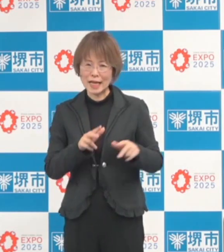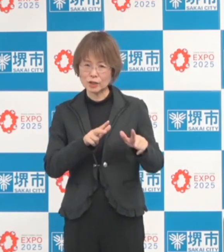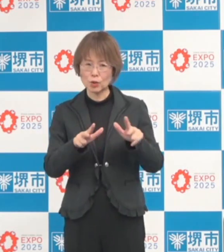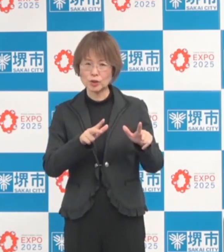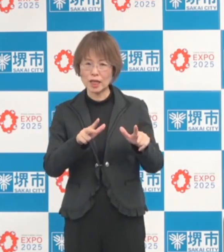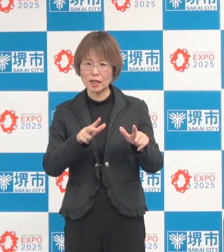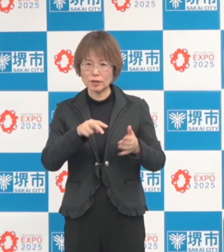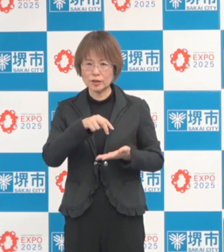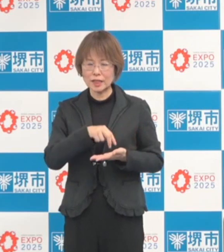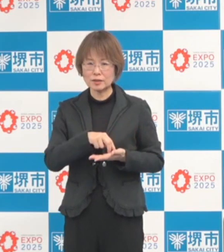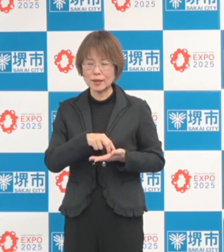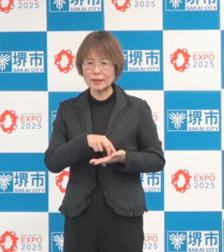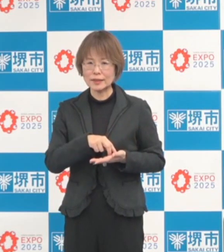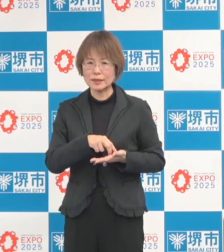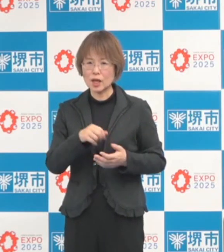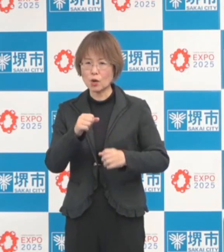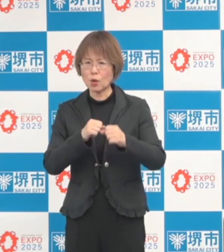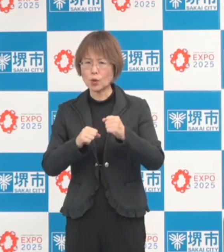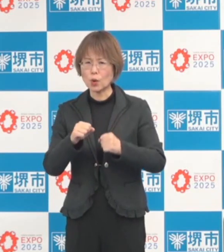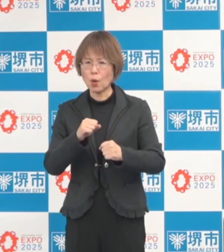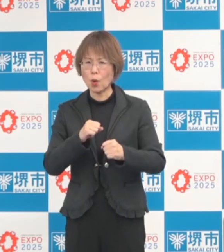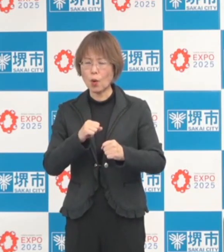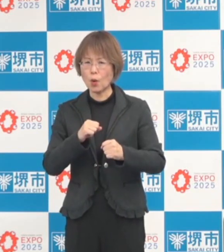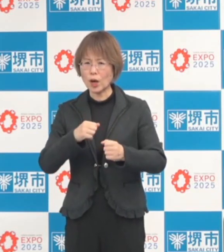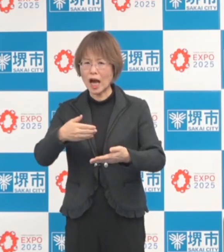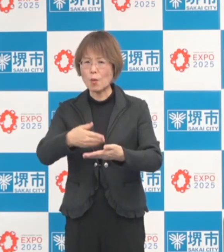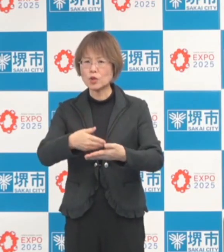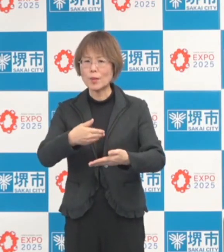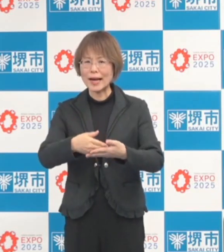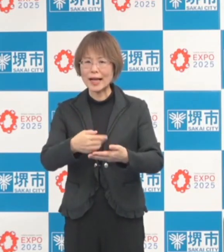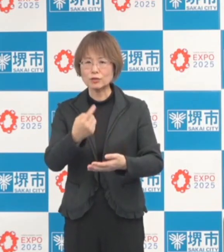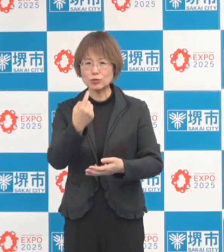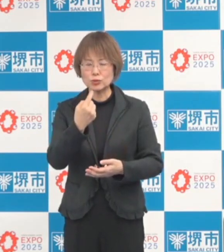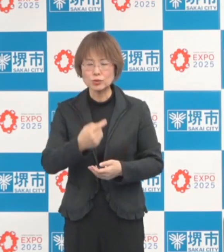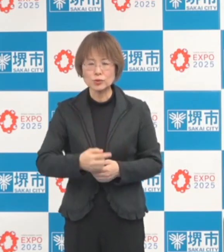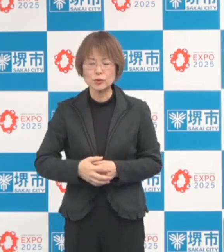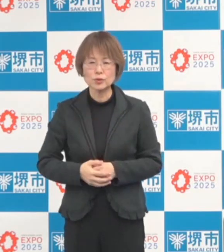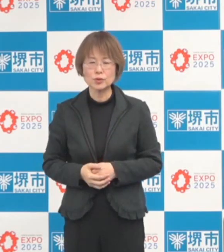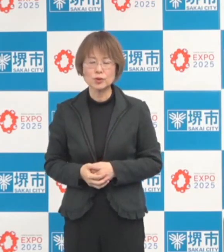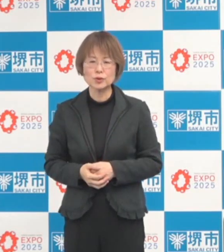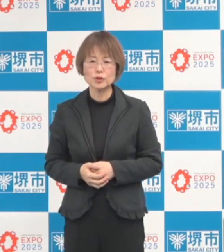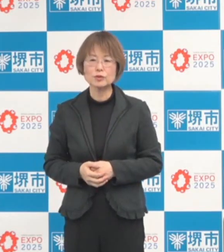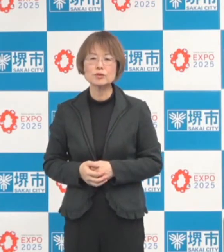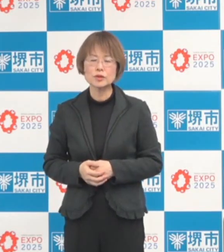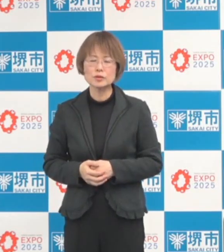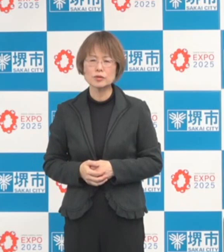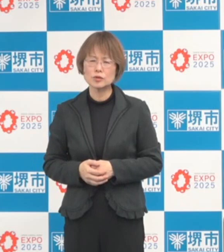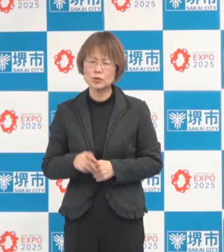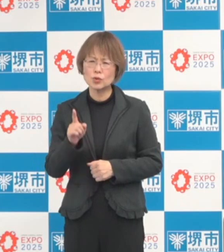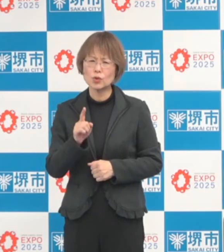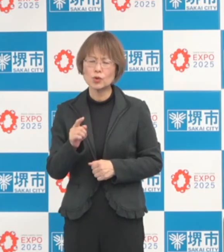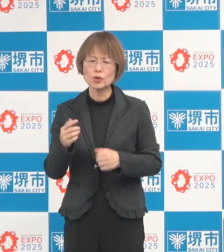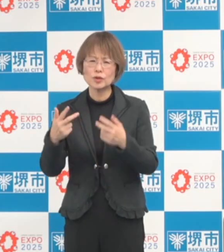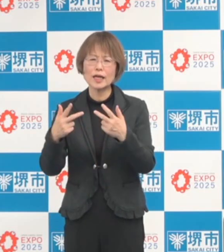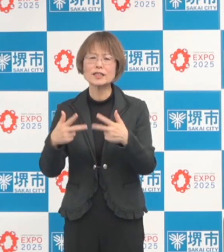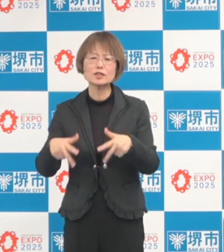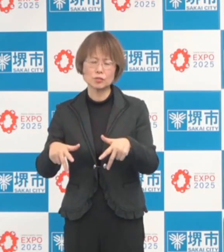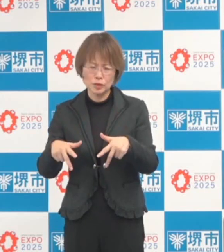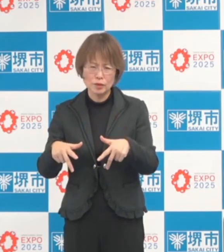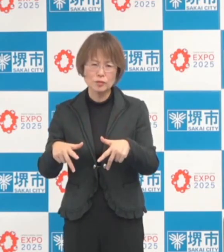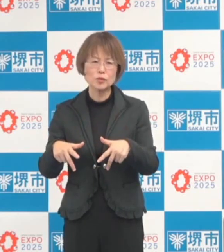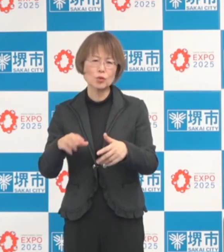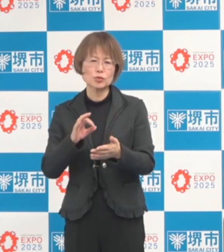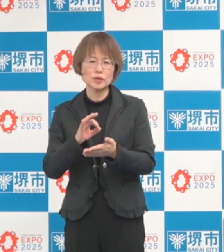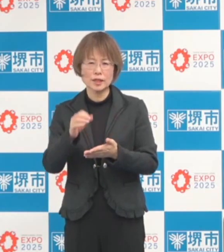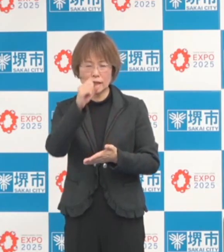ての行動が求められる部分があるのかどうかだとすれば、どういうふうな仕組みであればより本格的な導入につなげられる